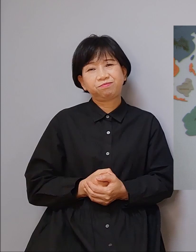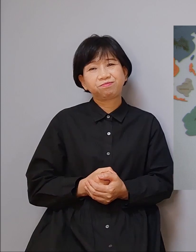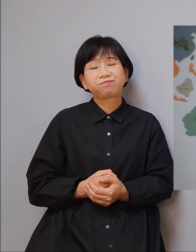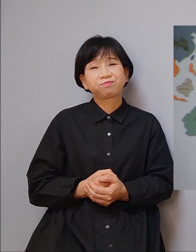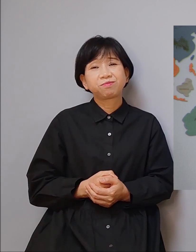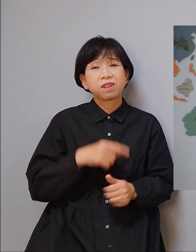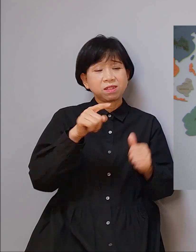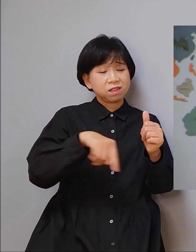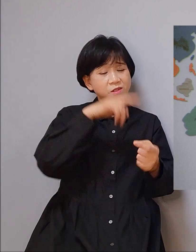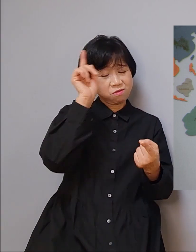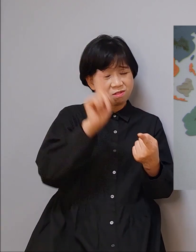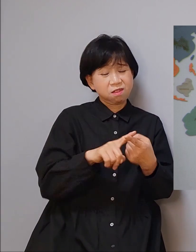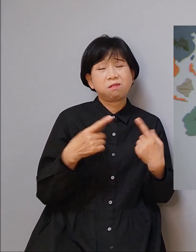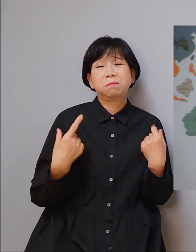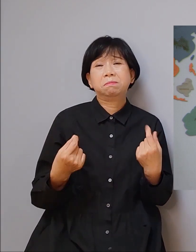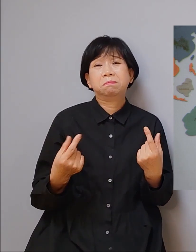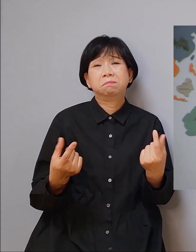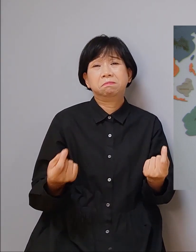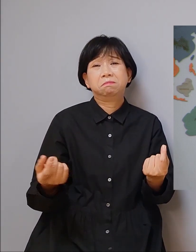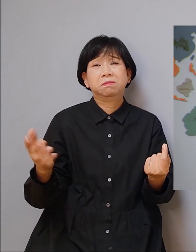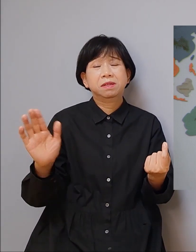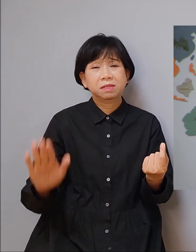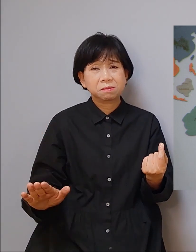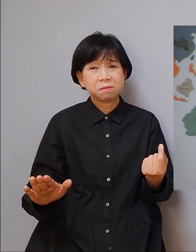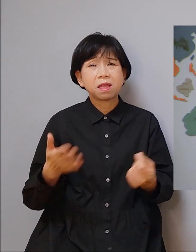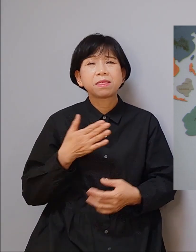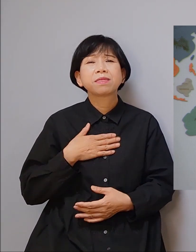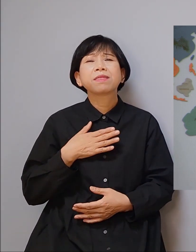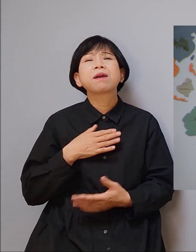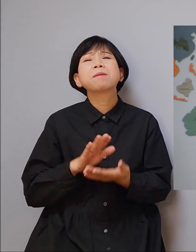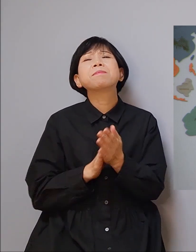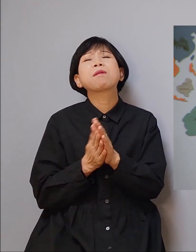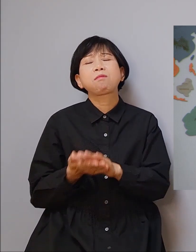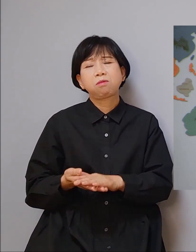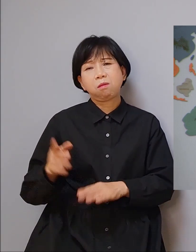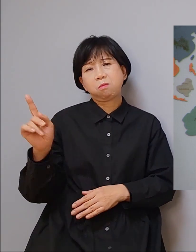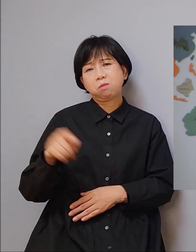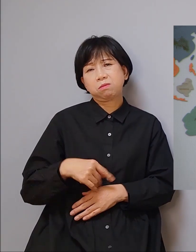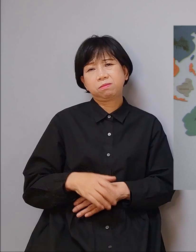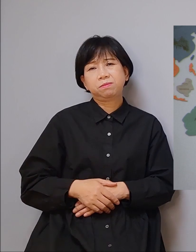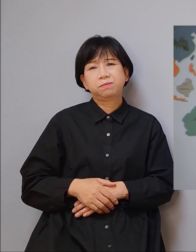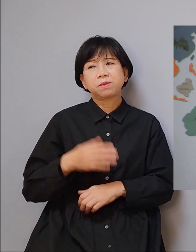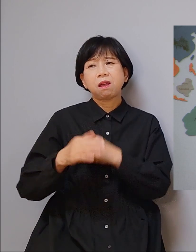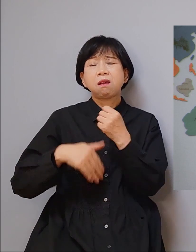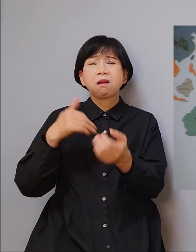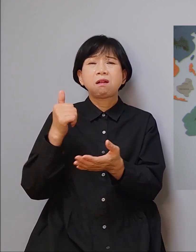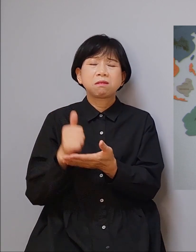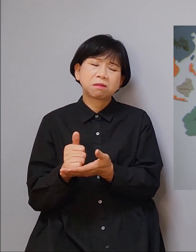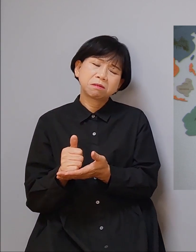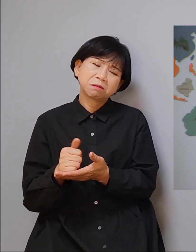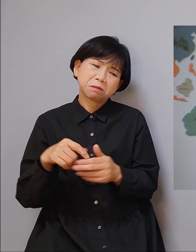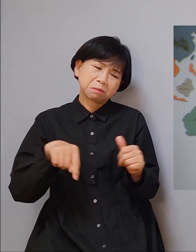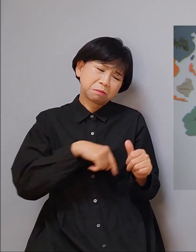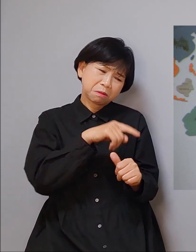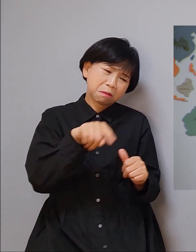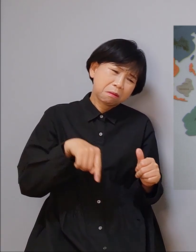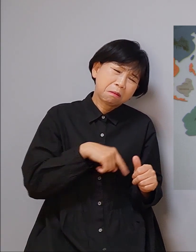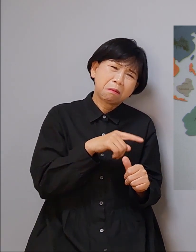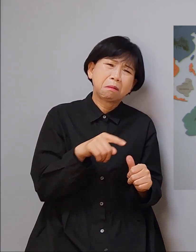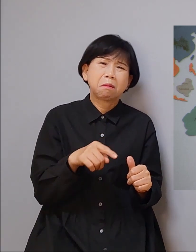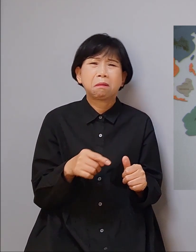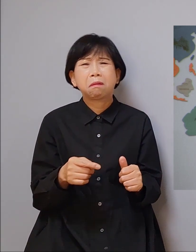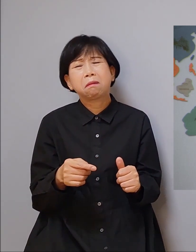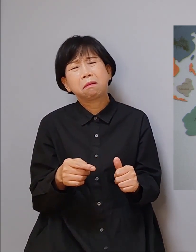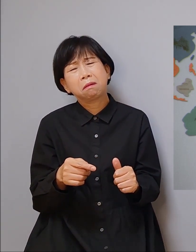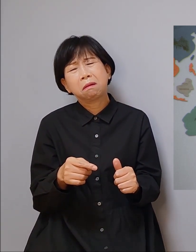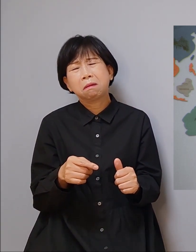안 달라질 수도 있어요. 하나님, 이 상황 지겨워요. 하나님, 이 상황 끔찍해요. 하나님, 이 상황